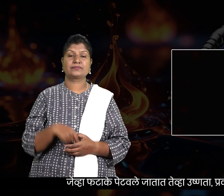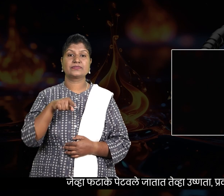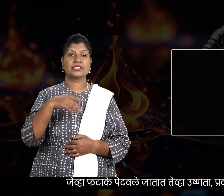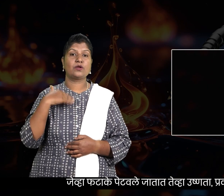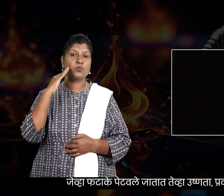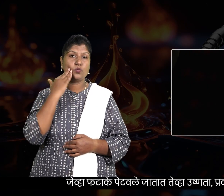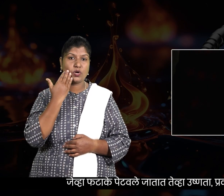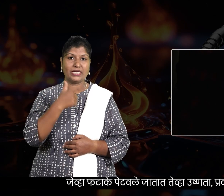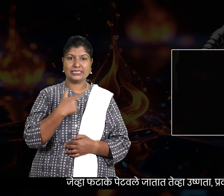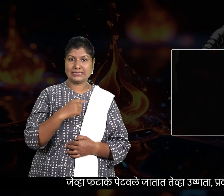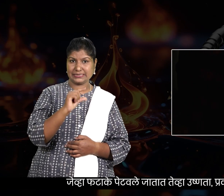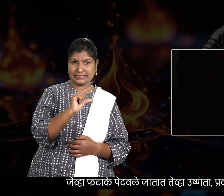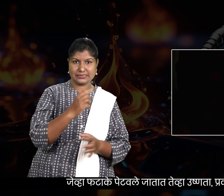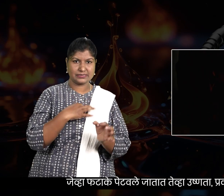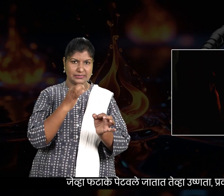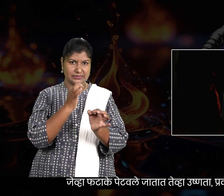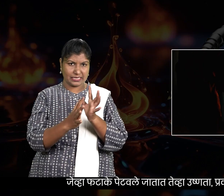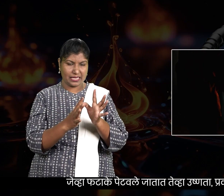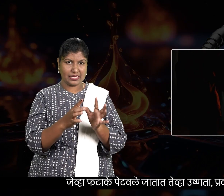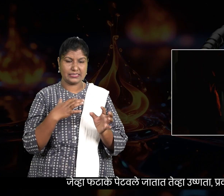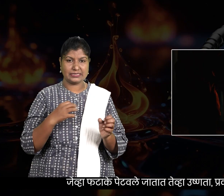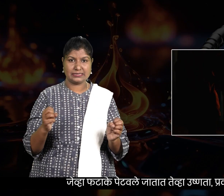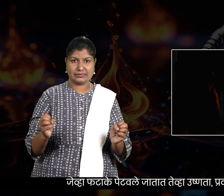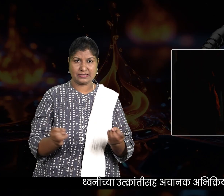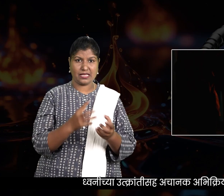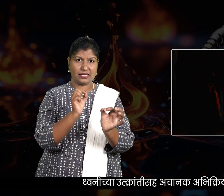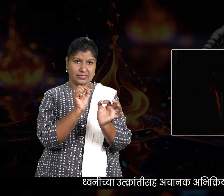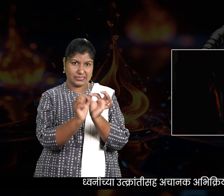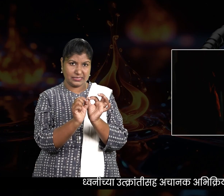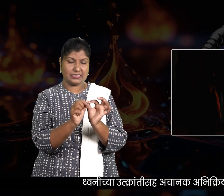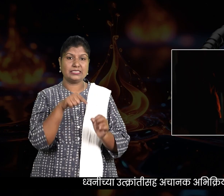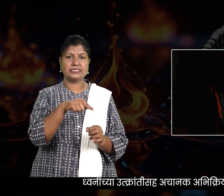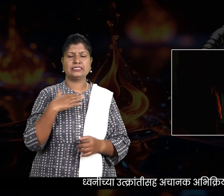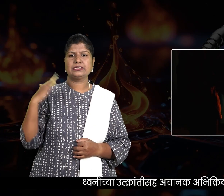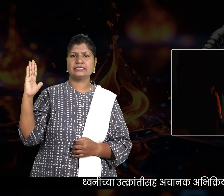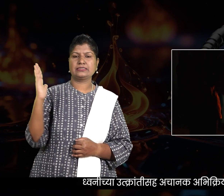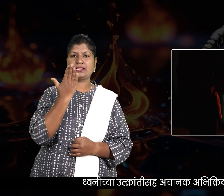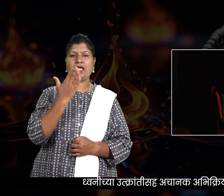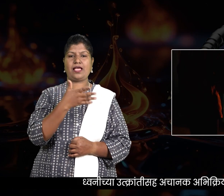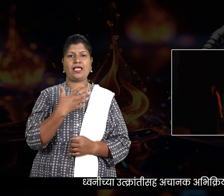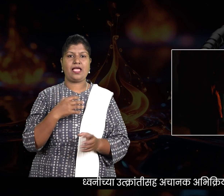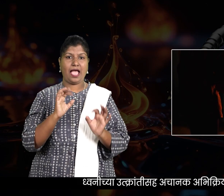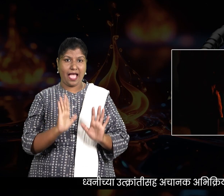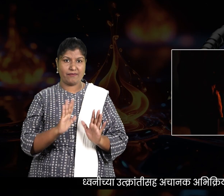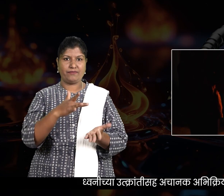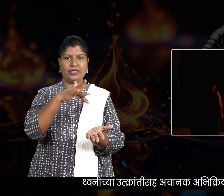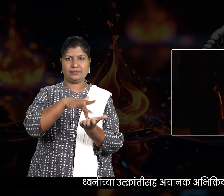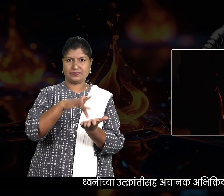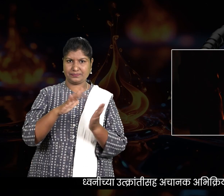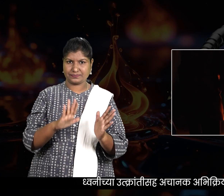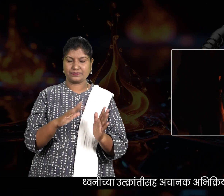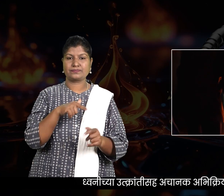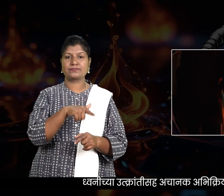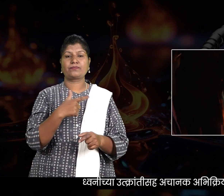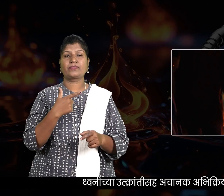जेव्हा फटाके पेटले जातात तेव्हा उष्णता, प्रकाश आणि ध्वनीच्या उत्क्रांतीसह अचानक अभिक्रिया होते.